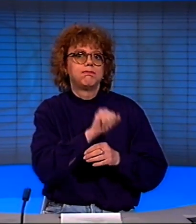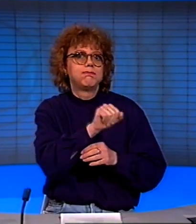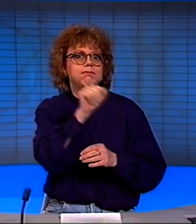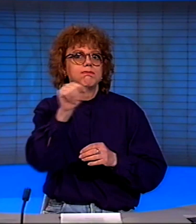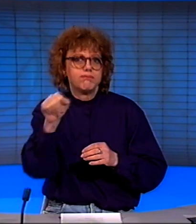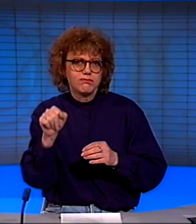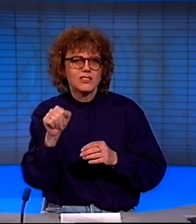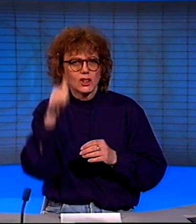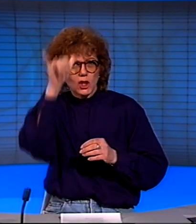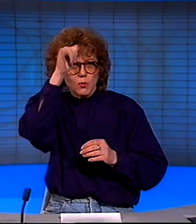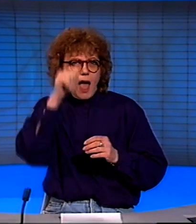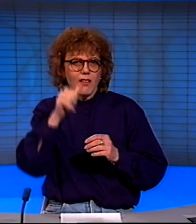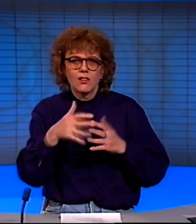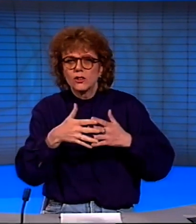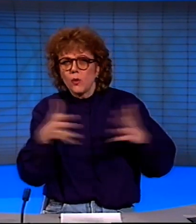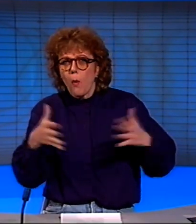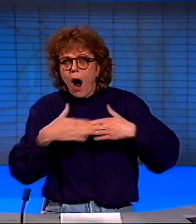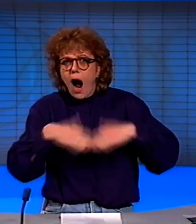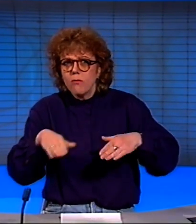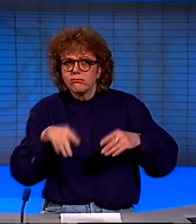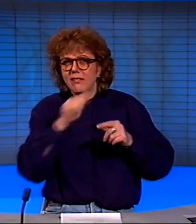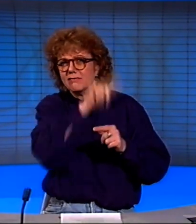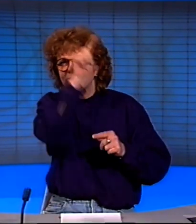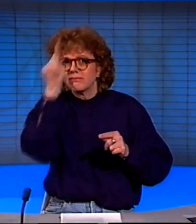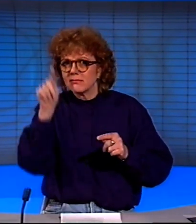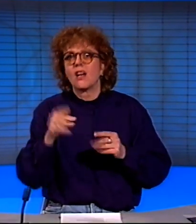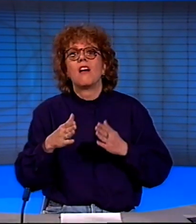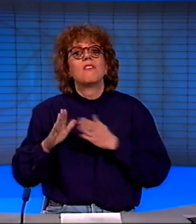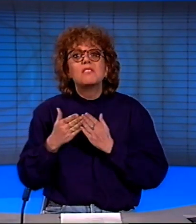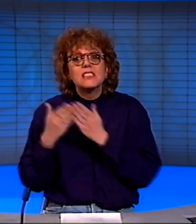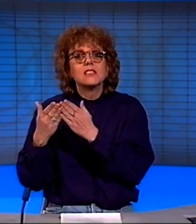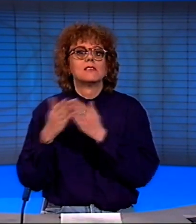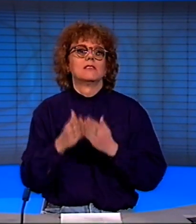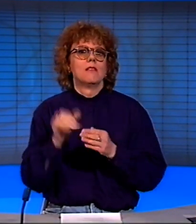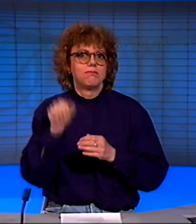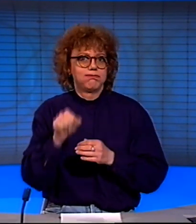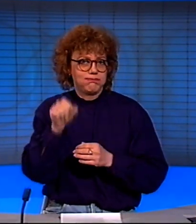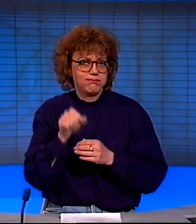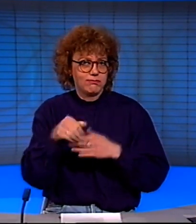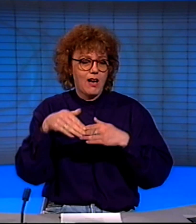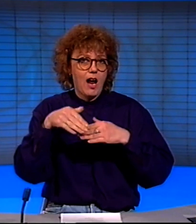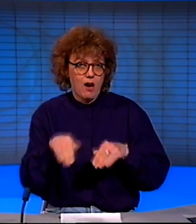ligger fiskekutterne stadigvæk stille i de største jyske havne.